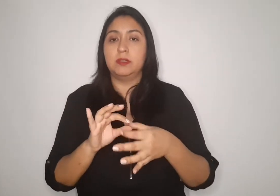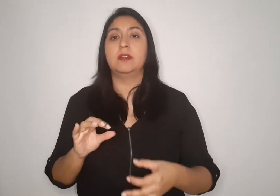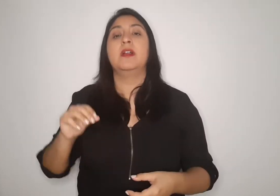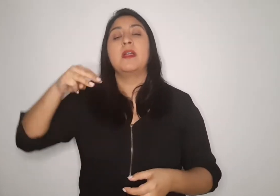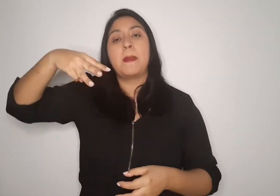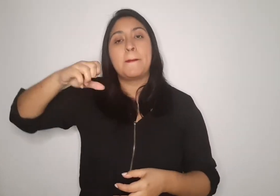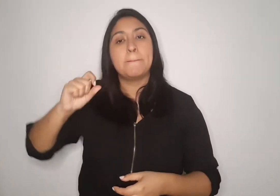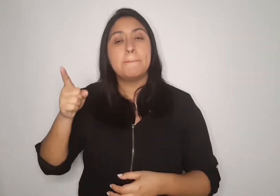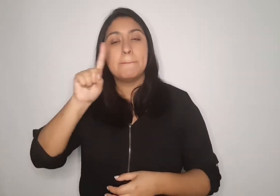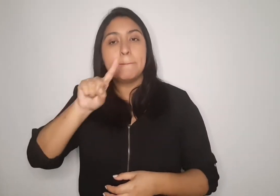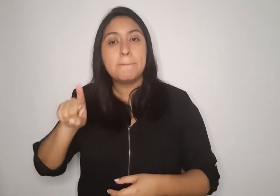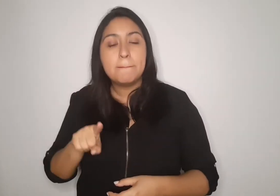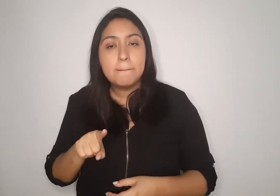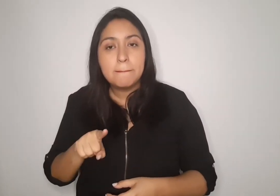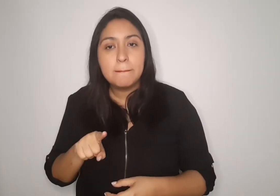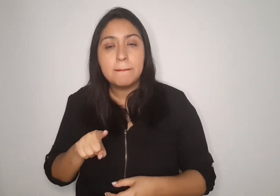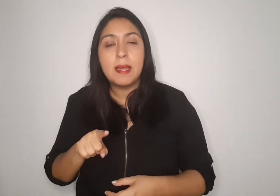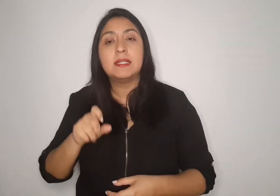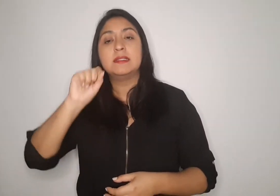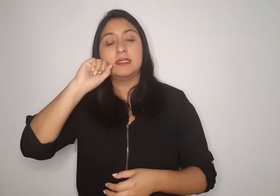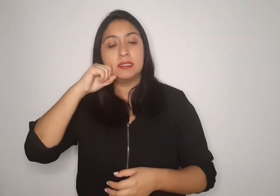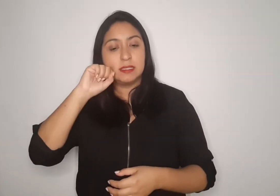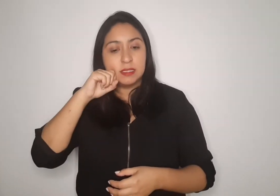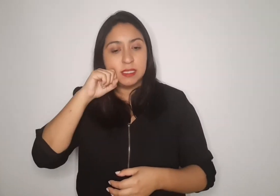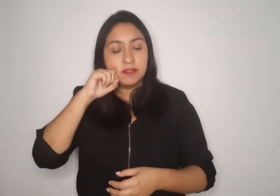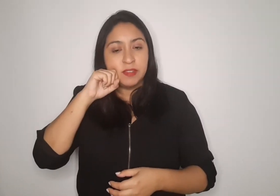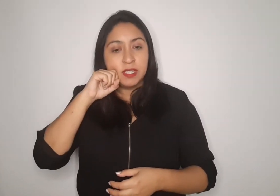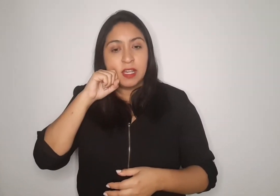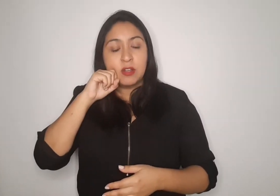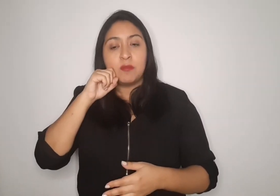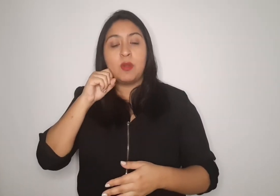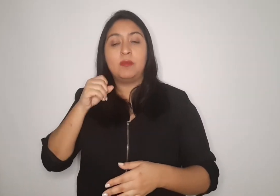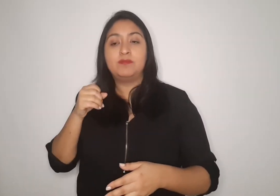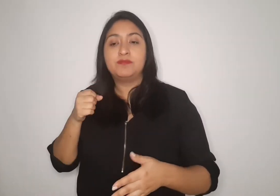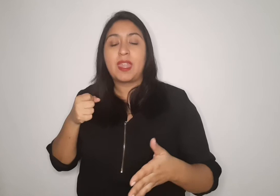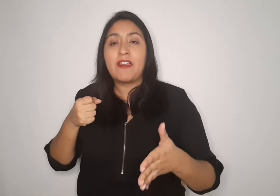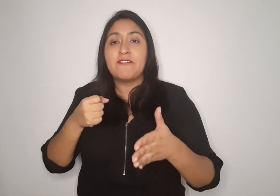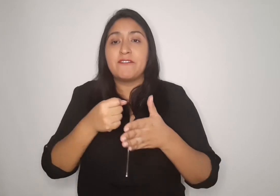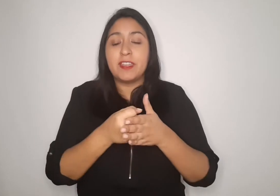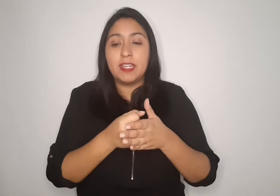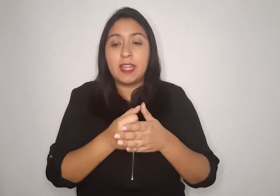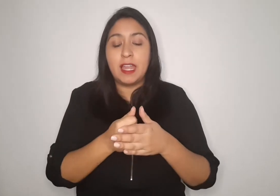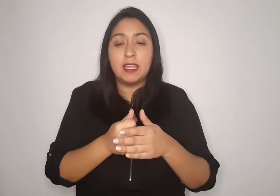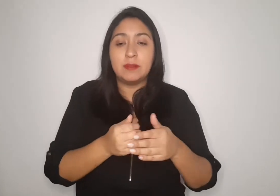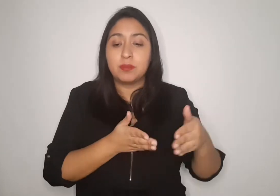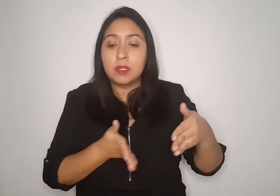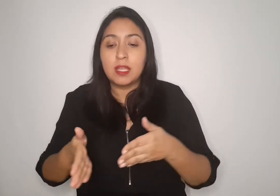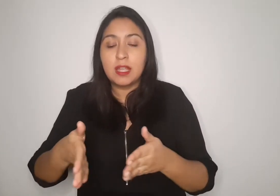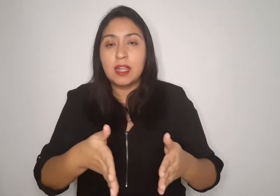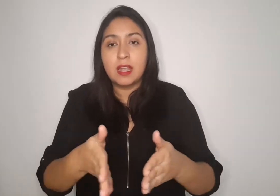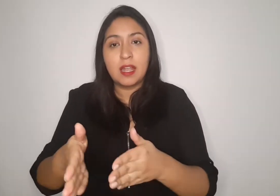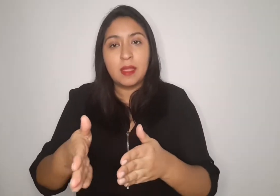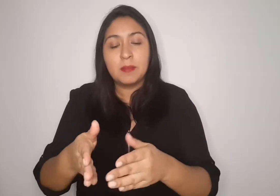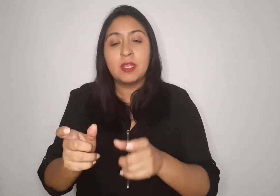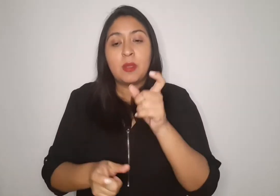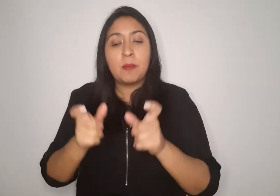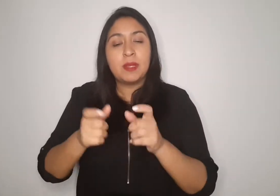así como la culminación del recorrido del visitante al MAVI, simbolizando su condición de raíz referencial para el